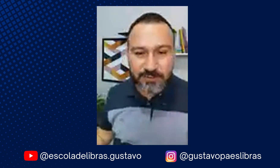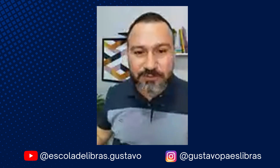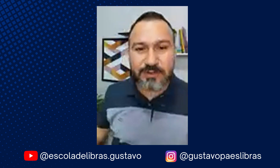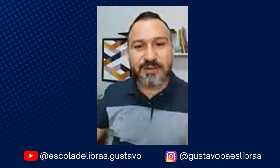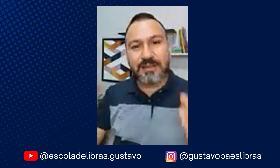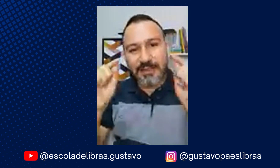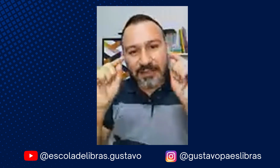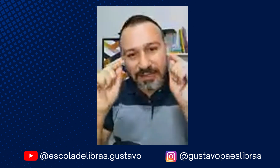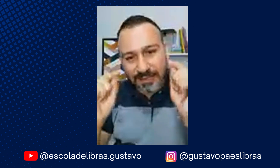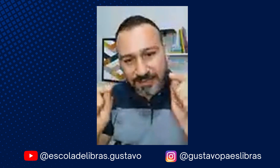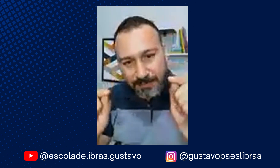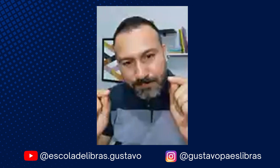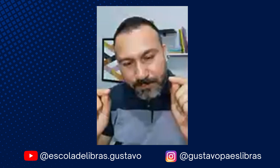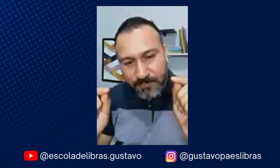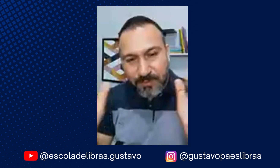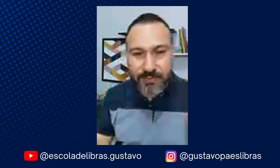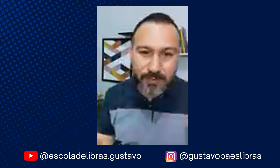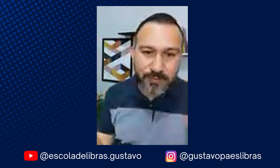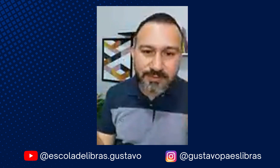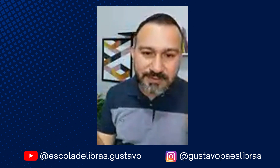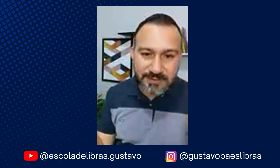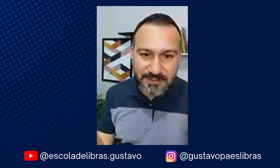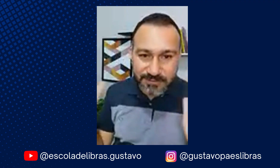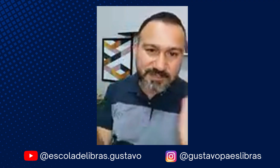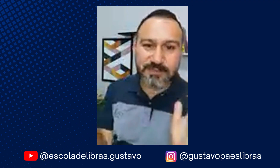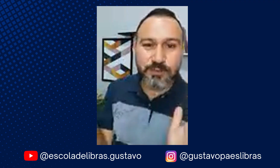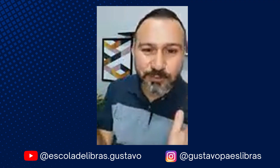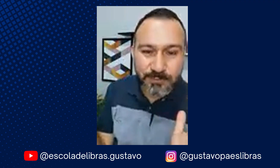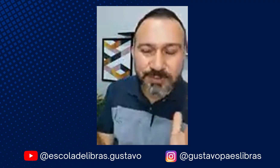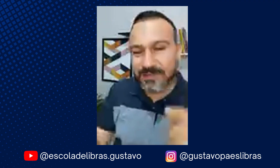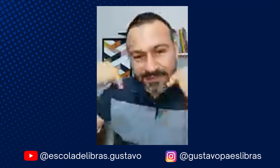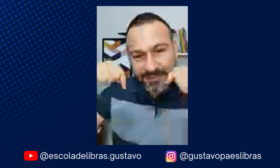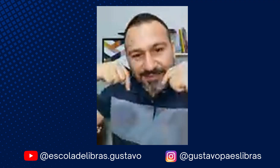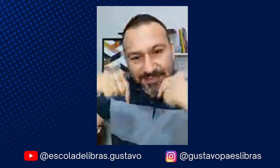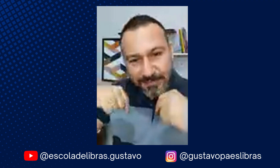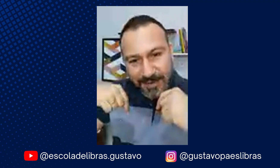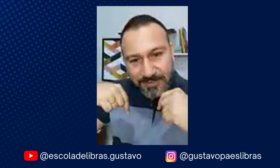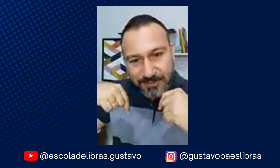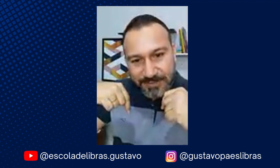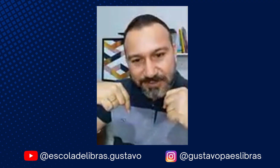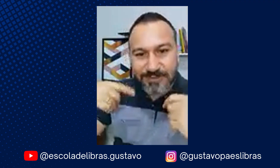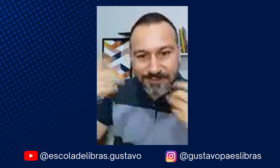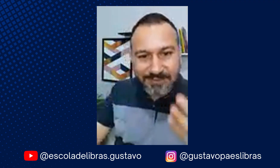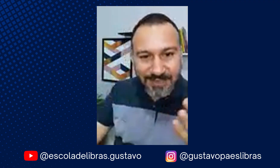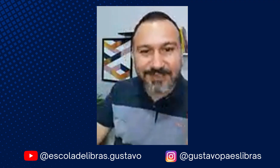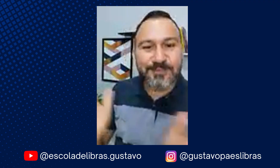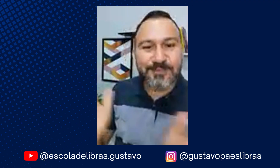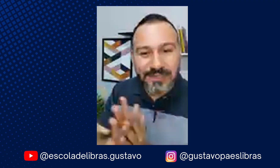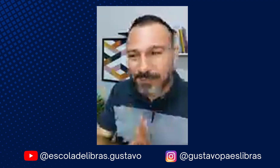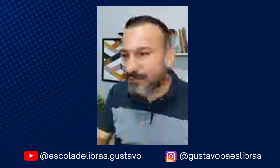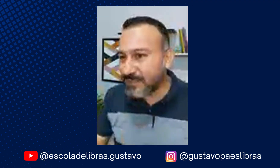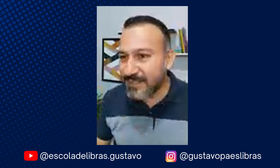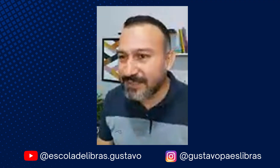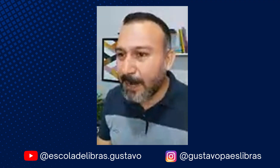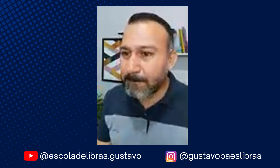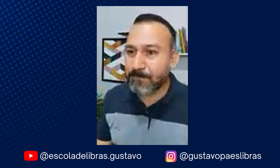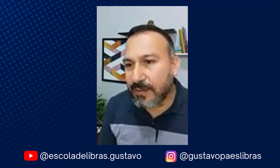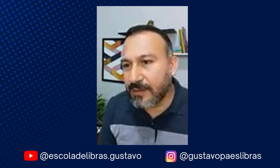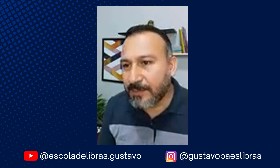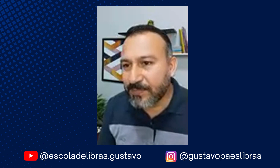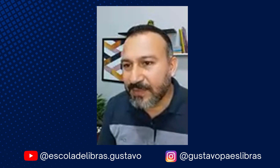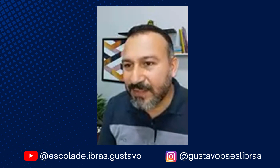que eu faço, professor? Link da bio, ou se você estiver no YouTube, embaixo do vídeo tem um link para você